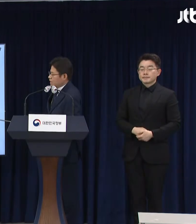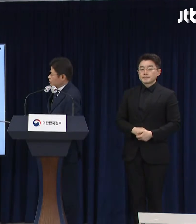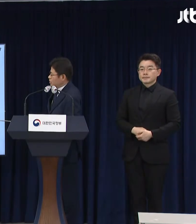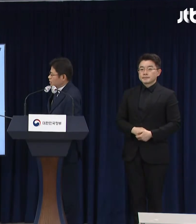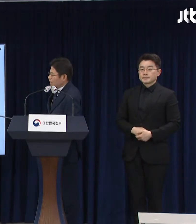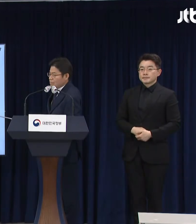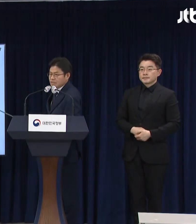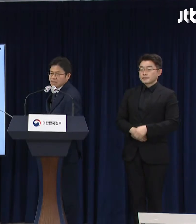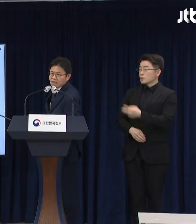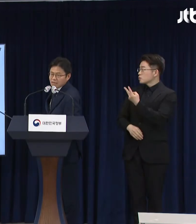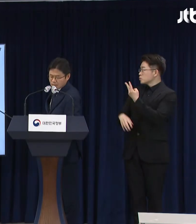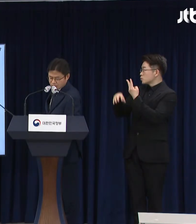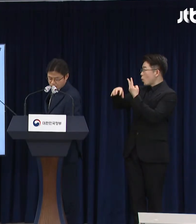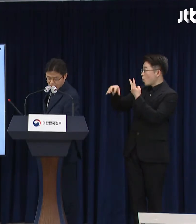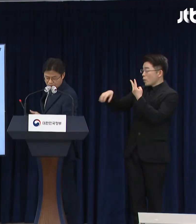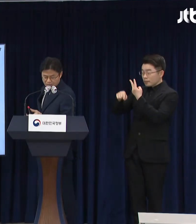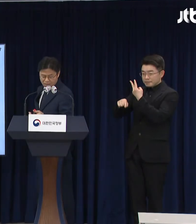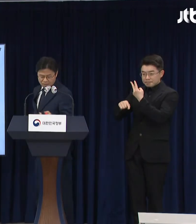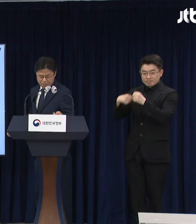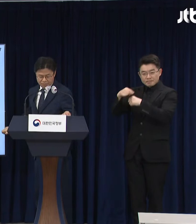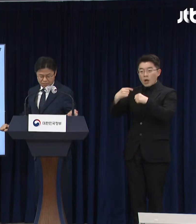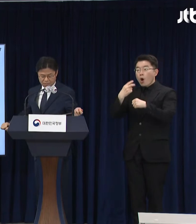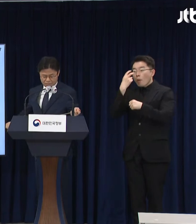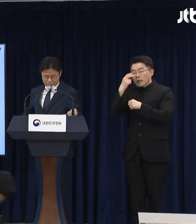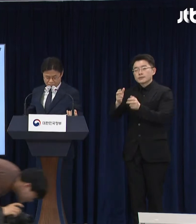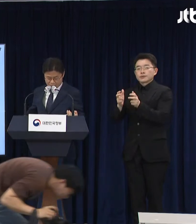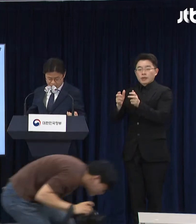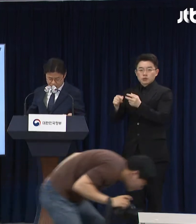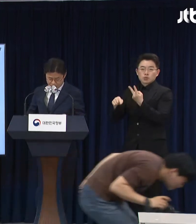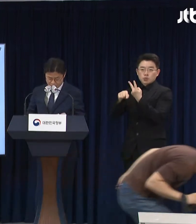부분이 방사선 감시기가 되겠습니다.